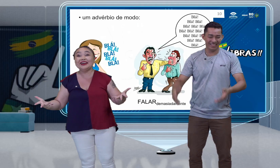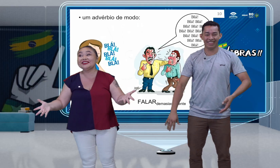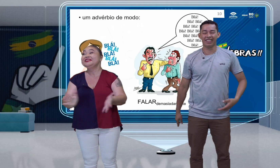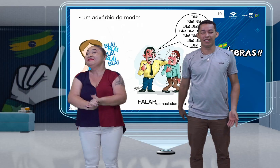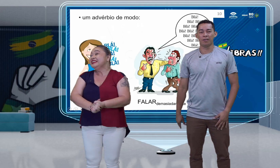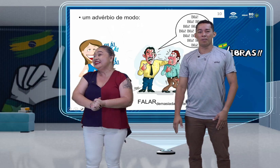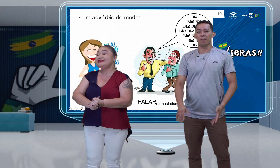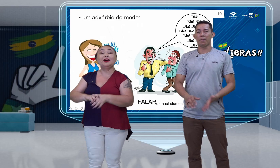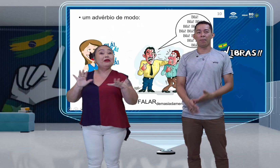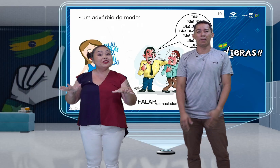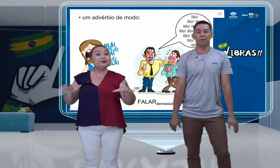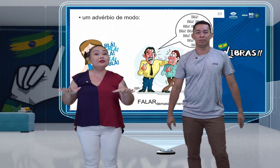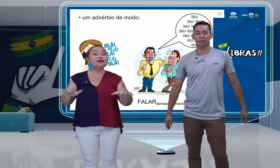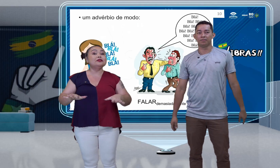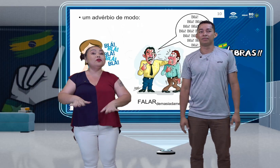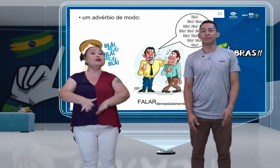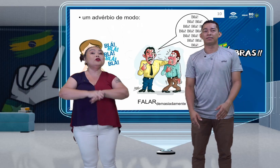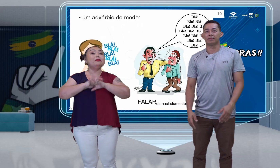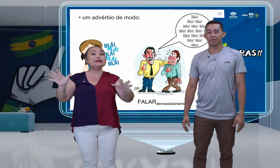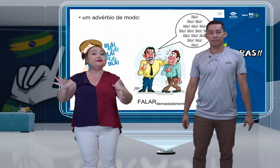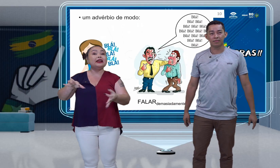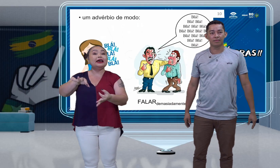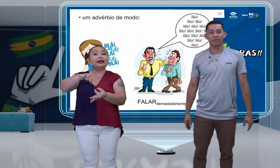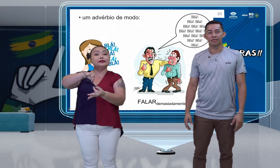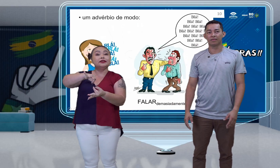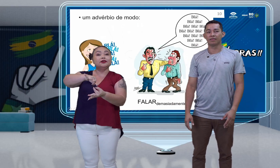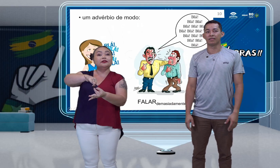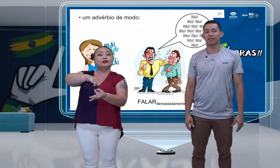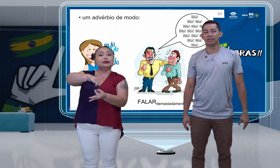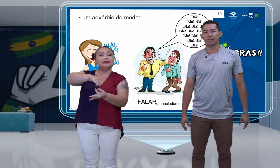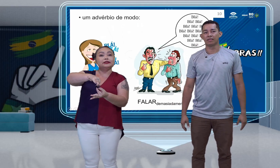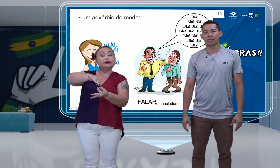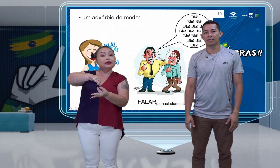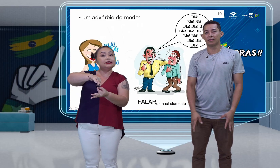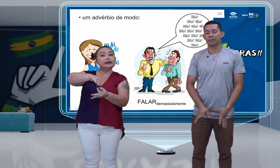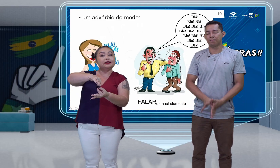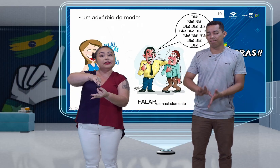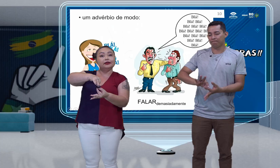negócio. Então, mais ou menos assim, quando começa a falar, é esse aqui, ó, que eles fazem. Também é esse aqui, tá?